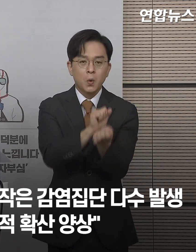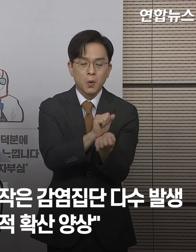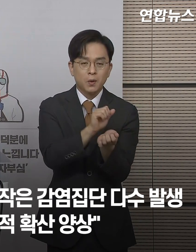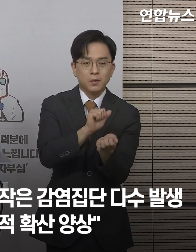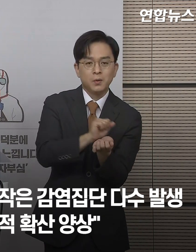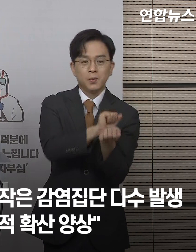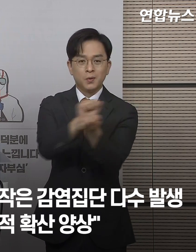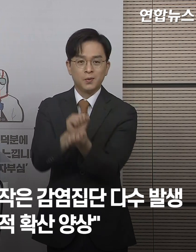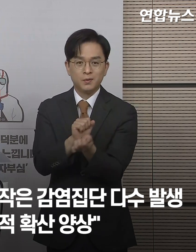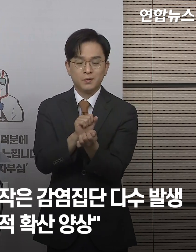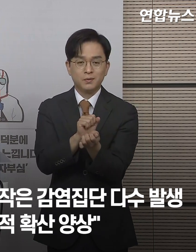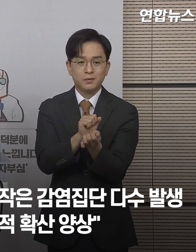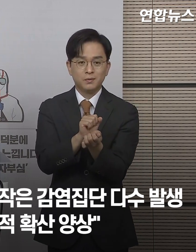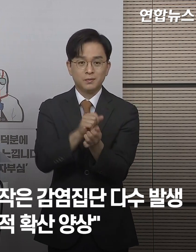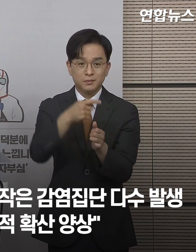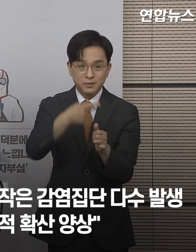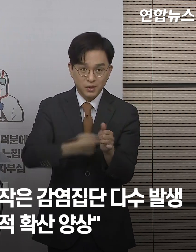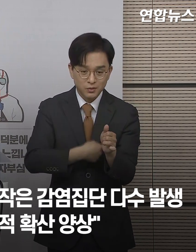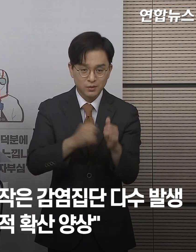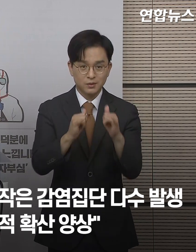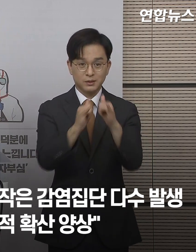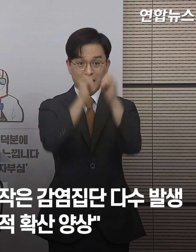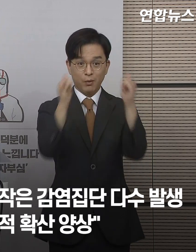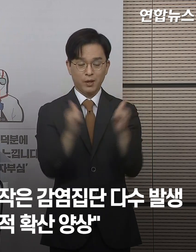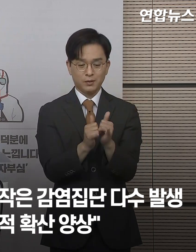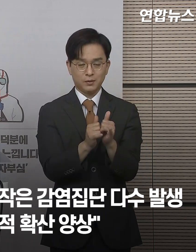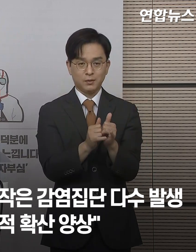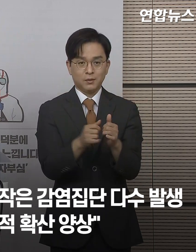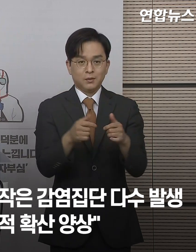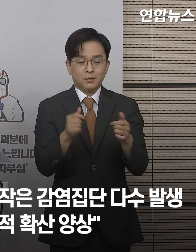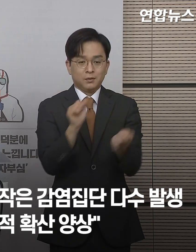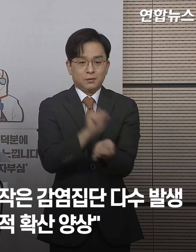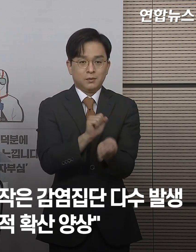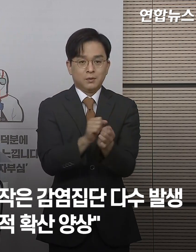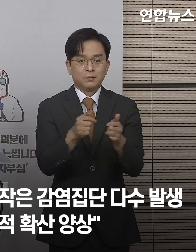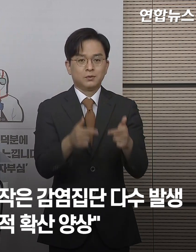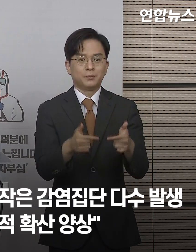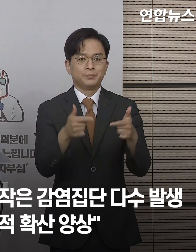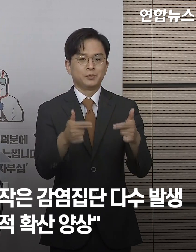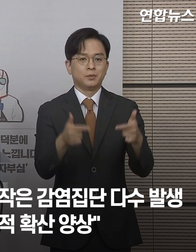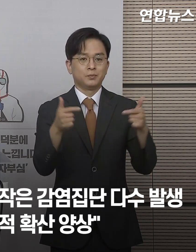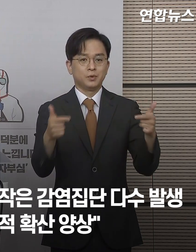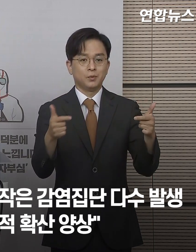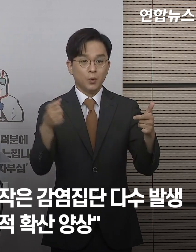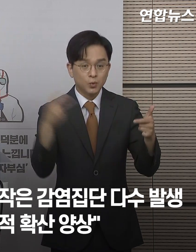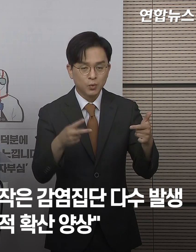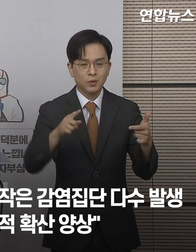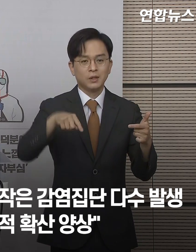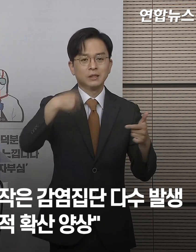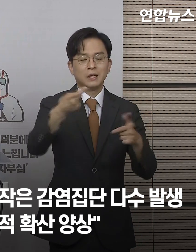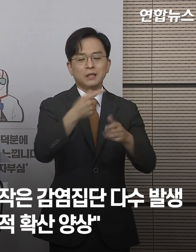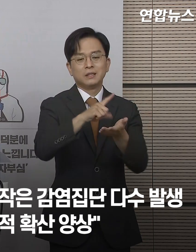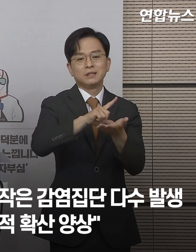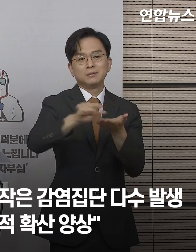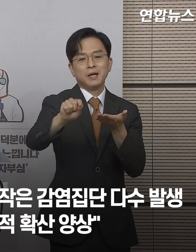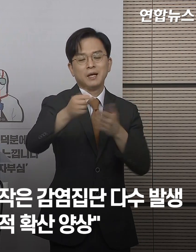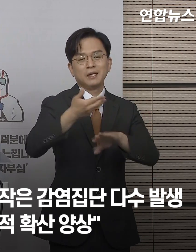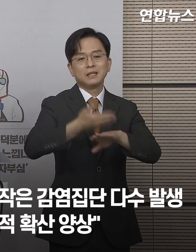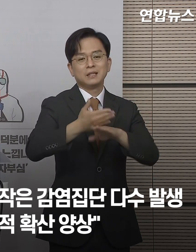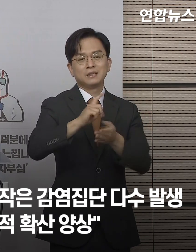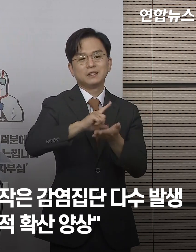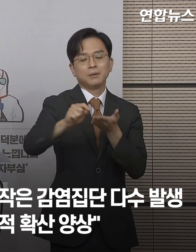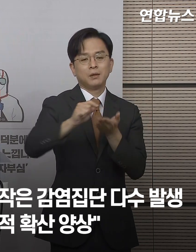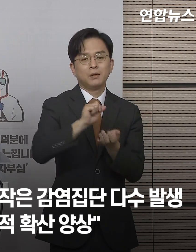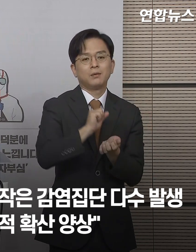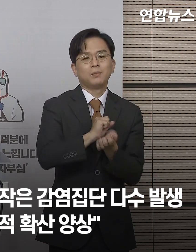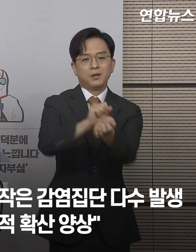각 지역에서 산발적으로 퍼지는 양상으로 전파가 확산되고 있습니다. 특히